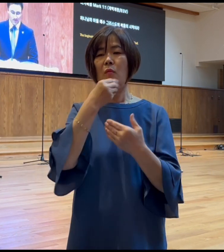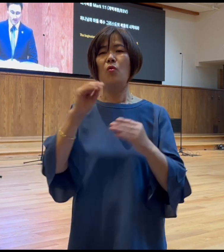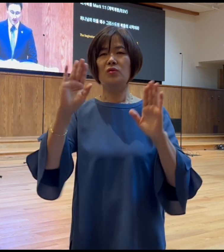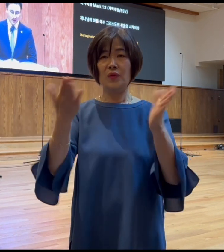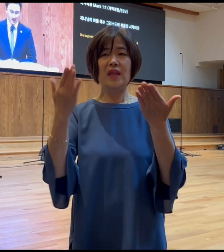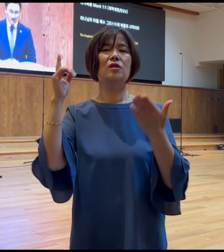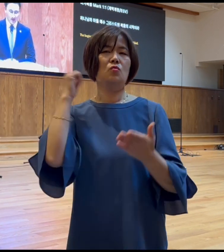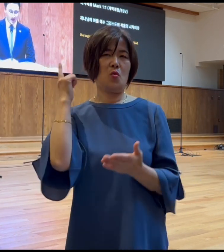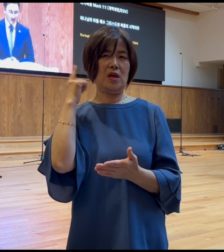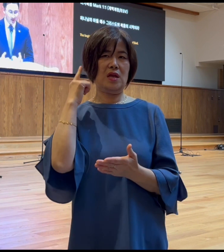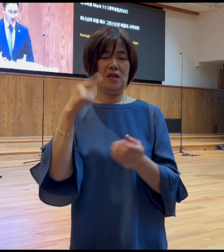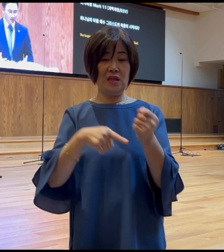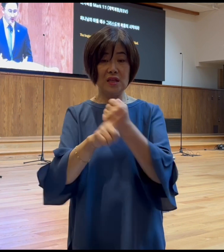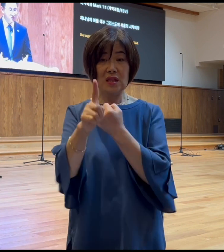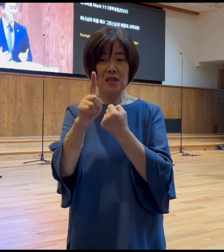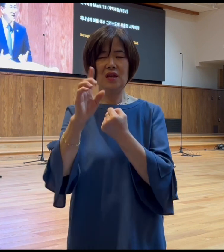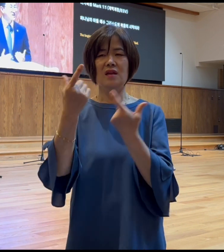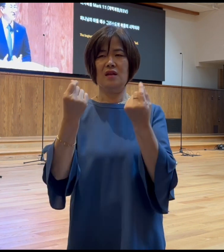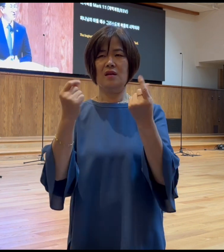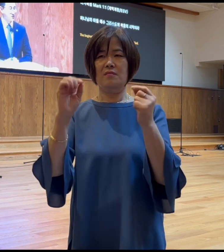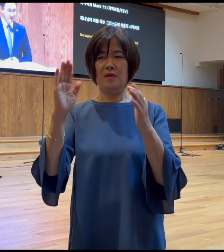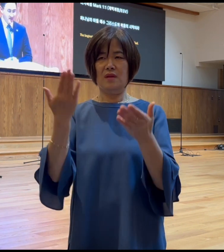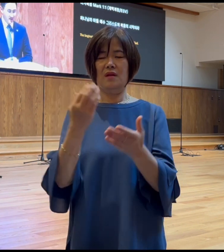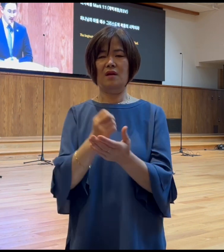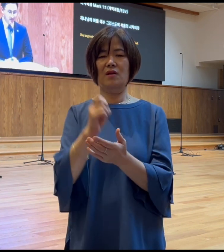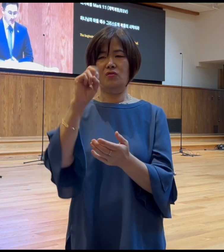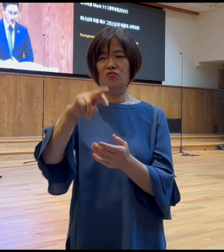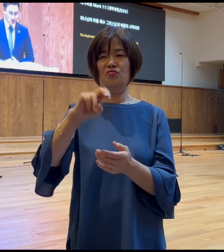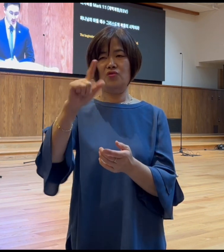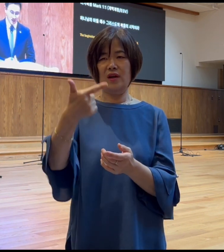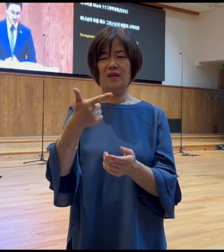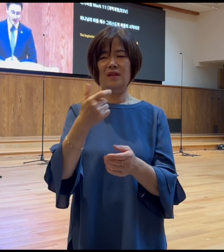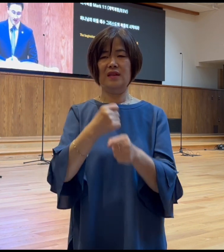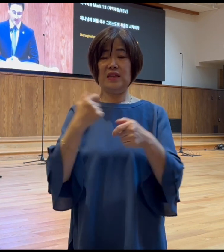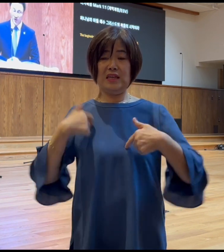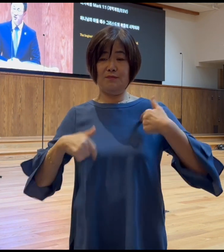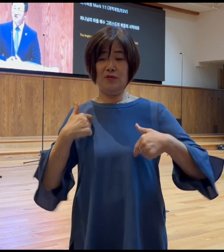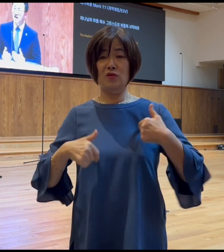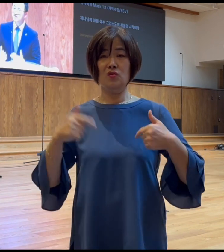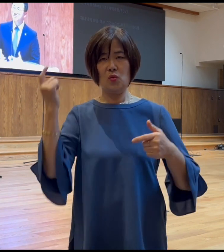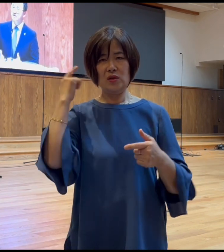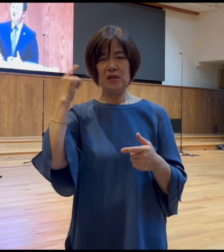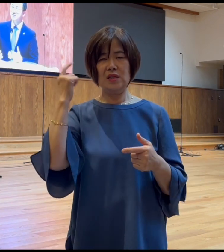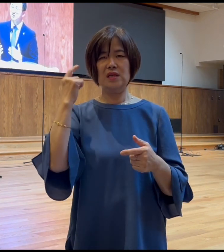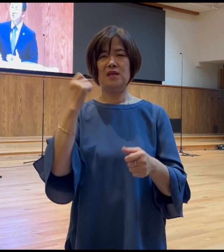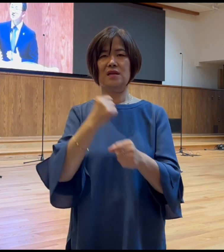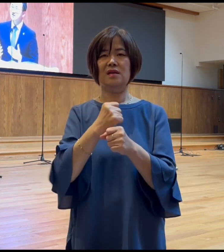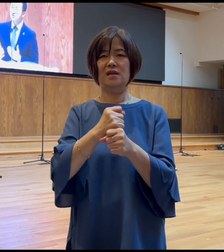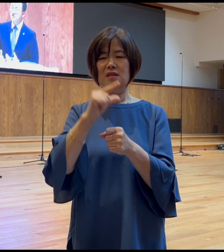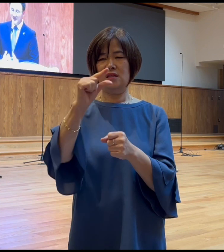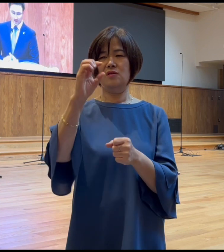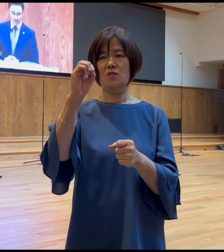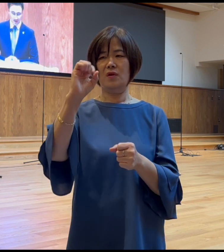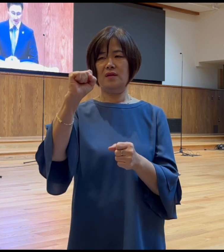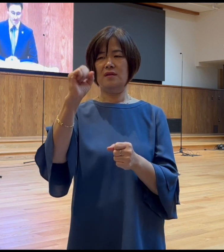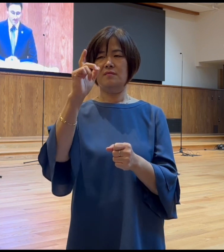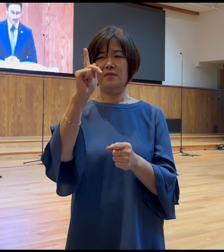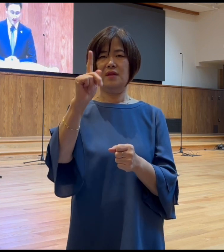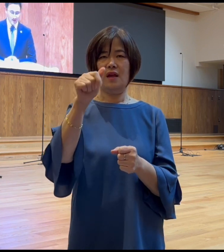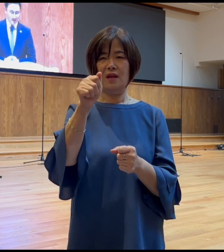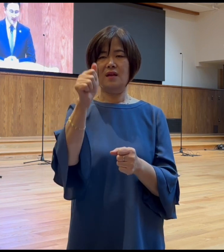소리이죠. 헬라어로 보면 유앙겔리온, 기쁜 소식입니다. 영어로는 가스펠 굿 뉴스라고